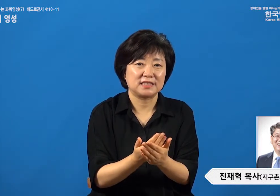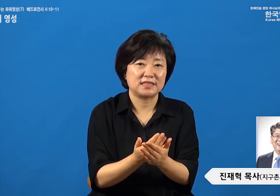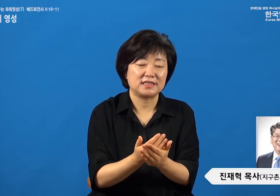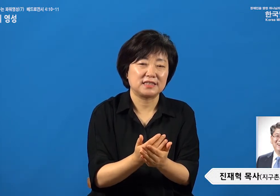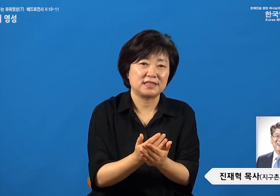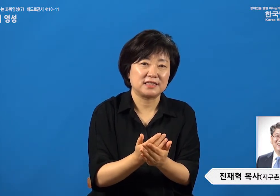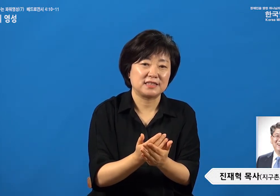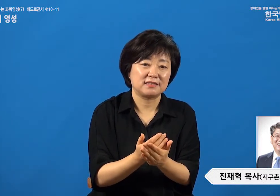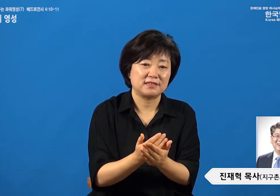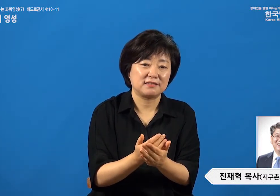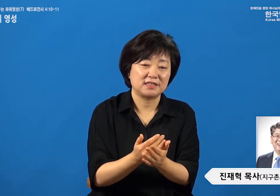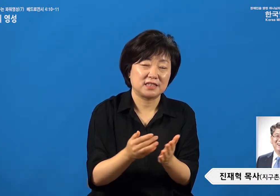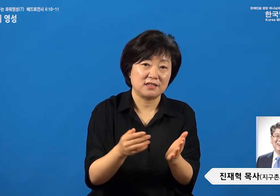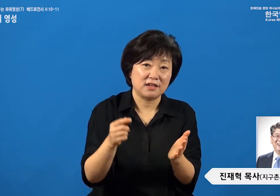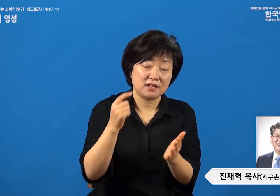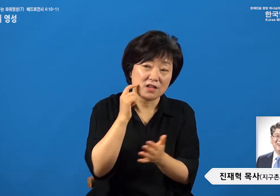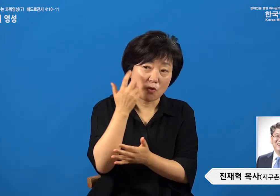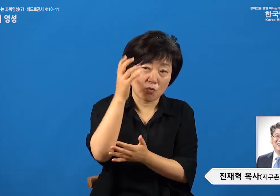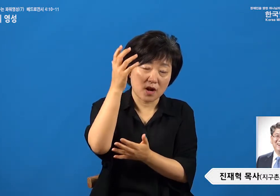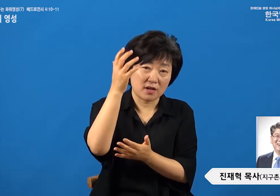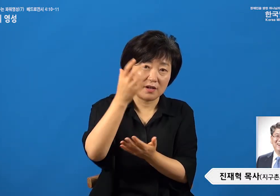다 받으시도록 하라.